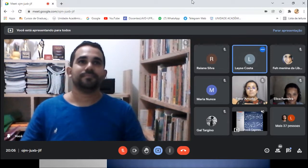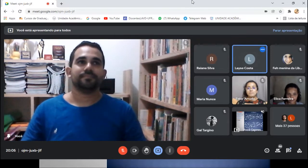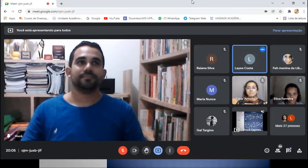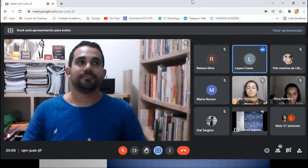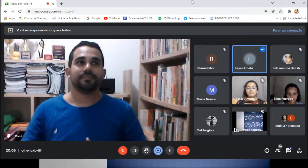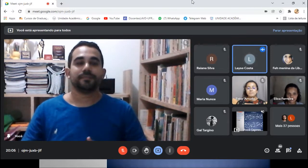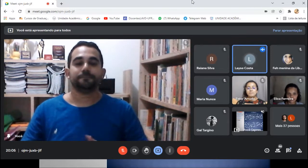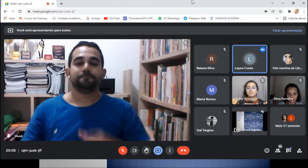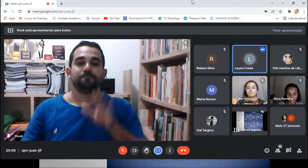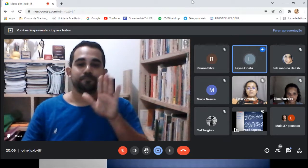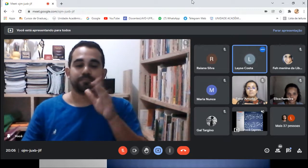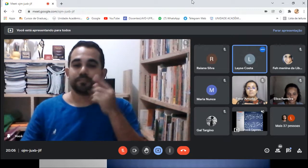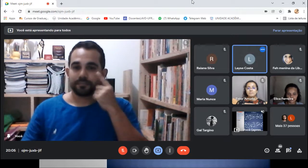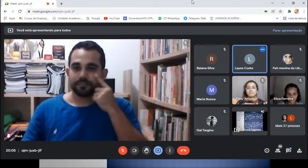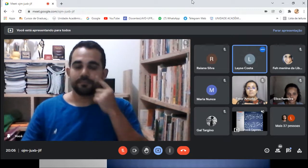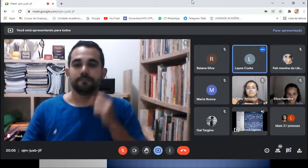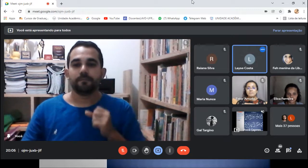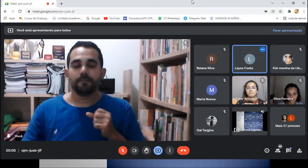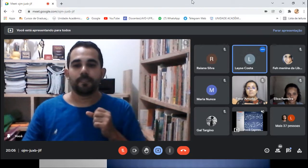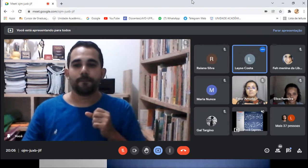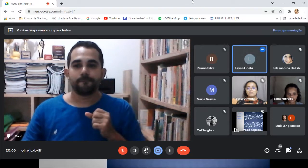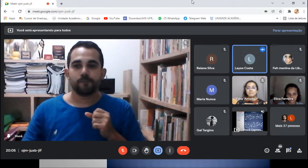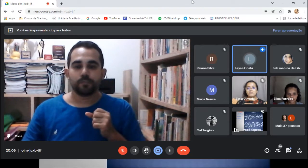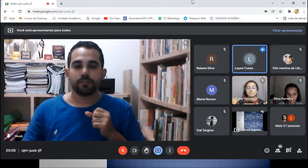Então, por exemplo, vejam.